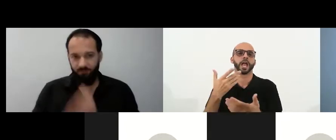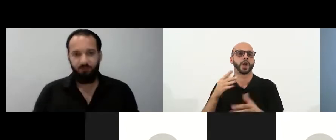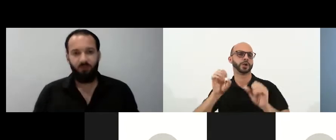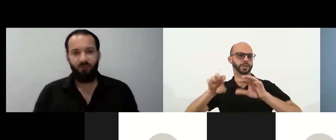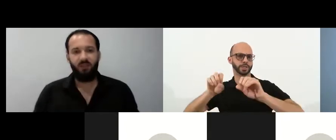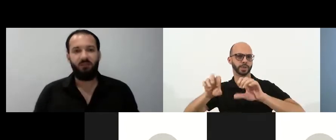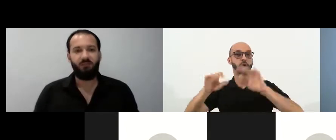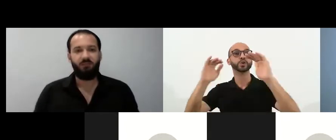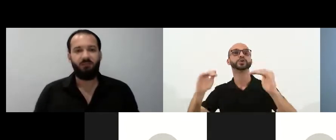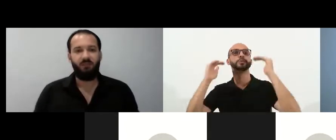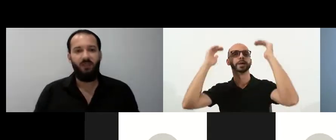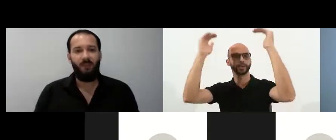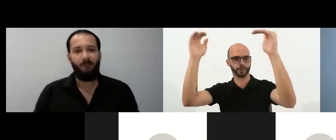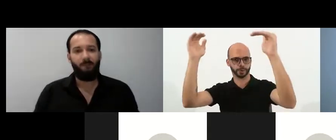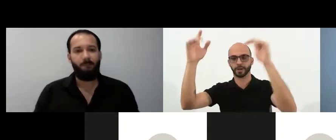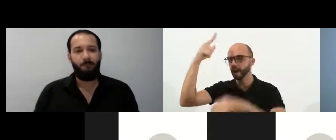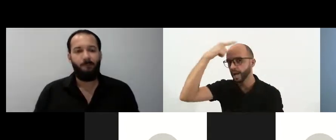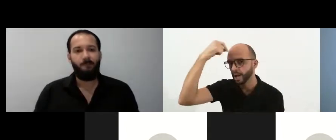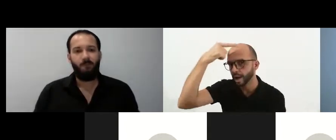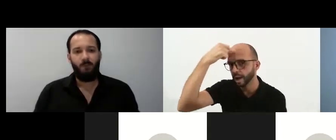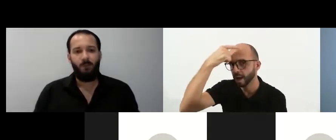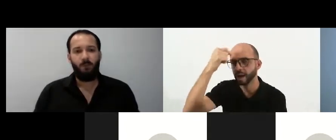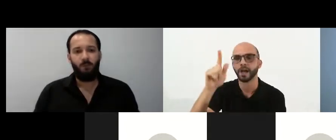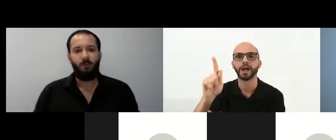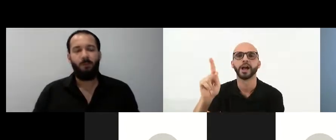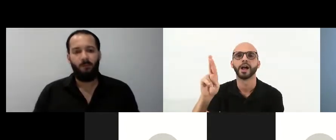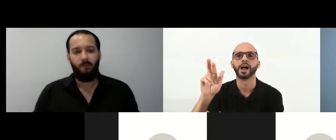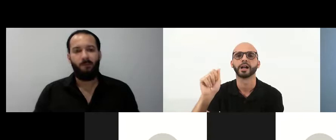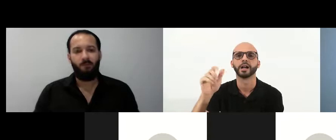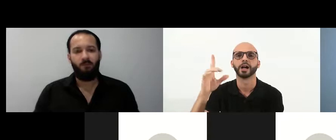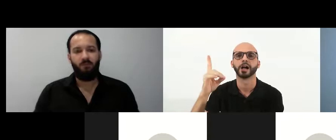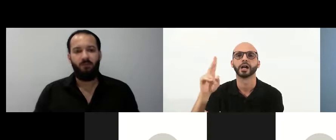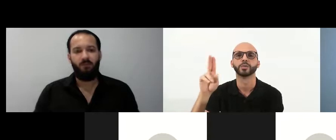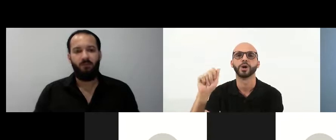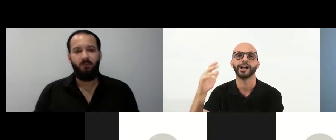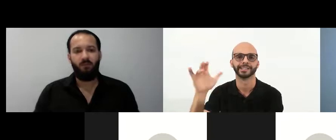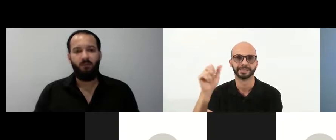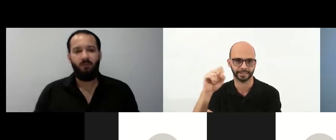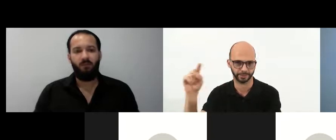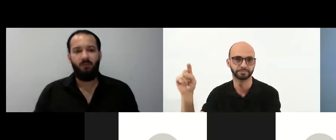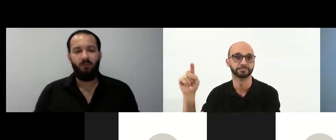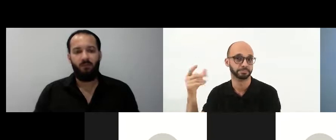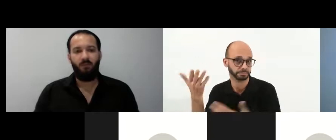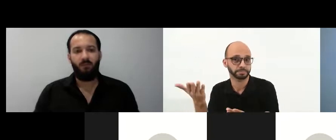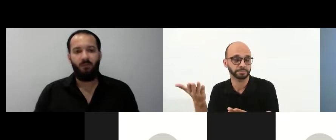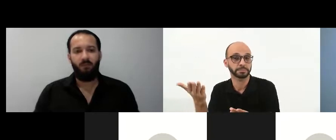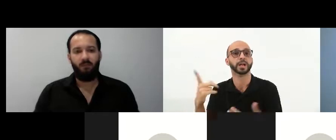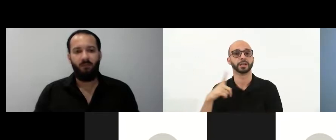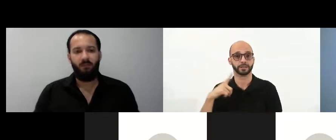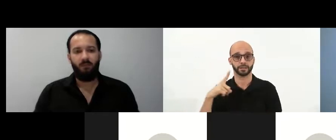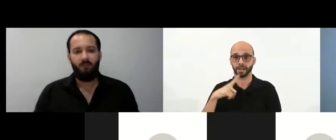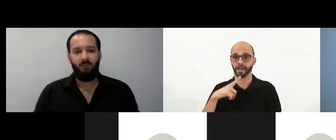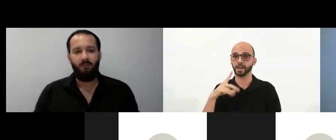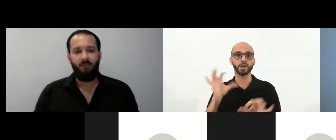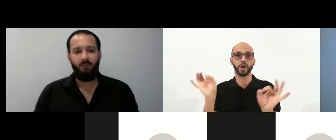nós temos o quê? Nós temos a educação de nível superior, né, as faculdades, as graduações, né?